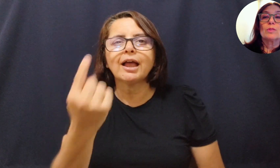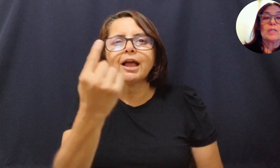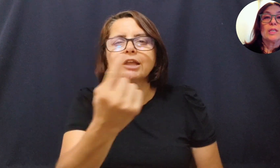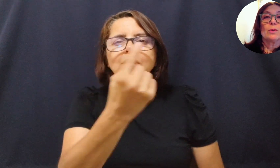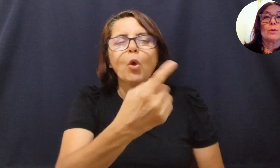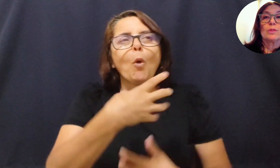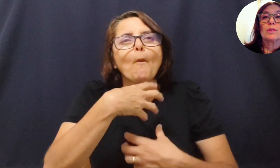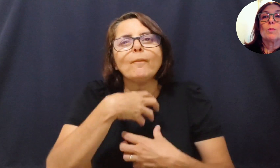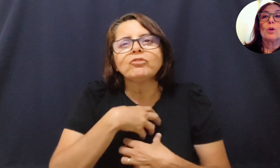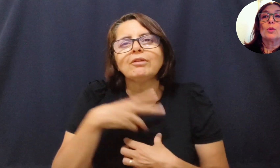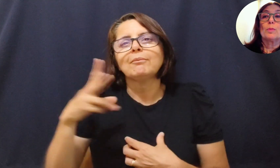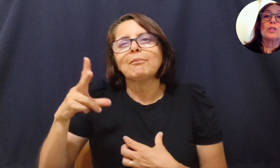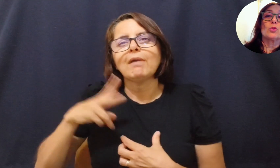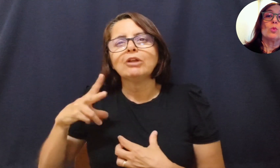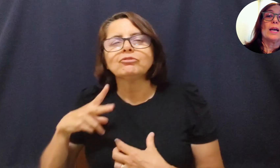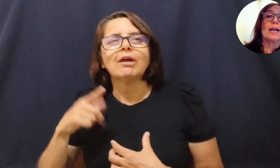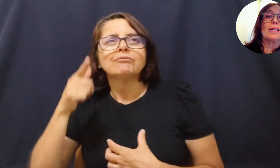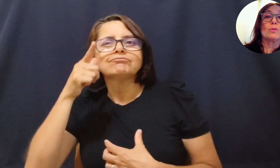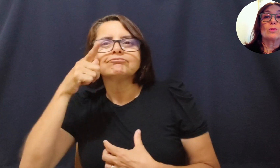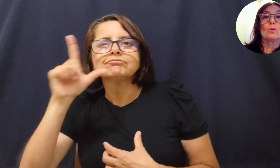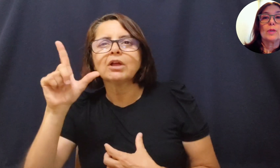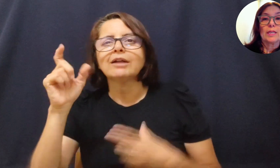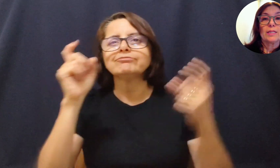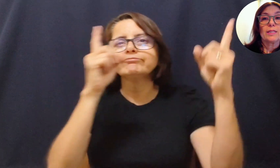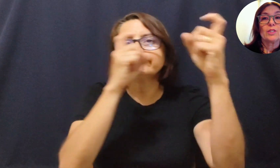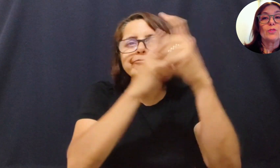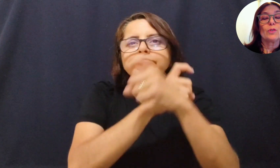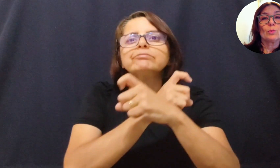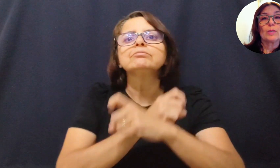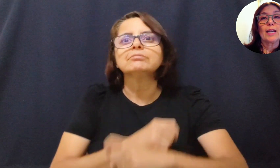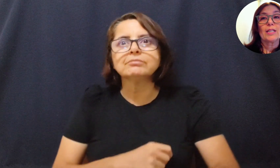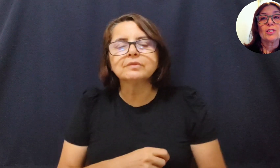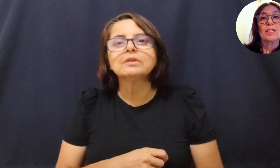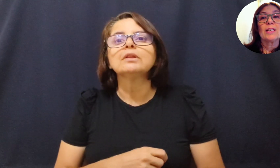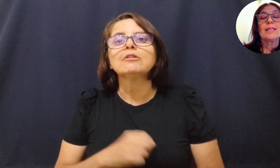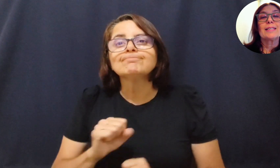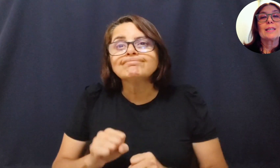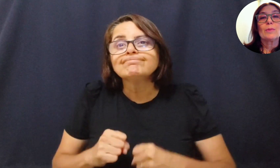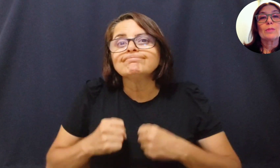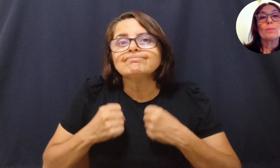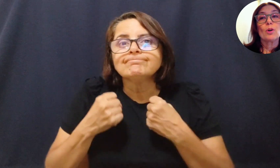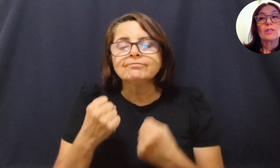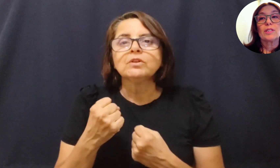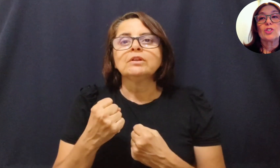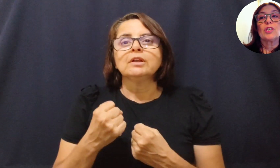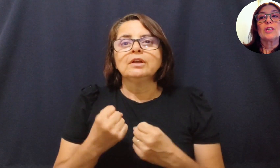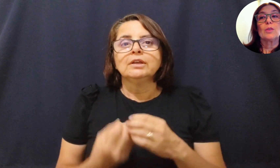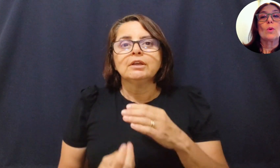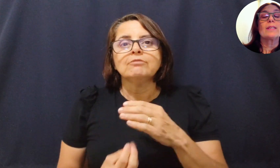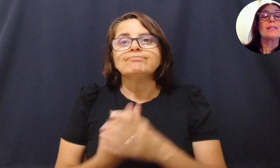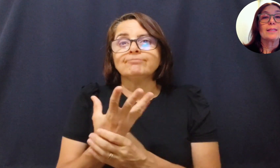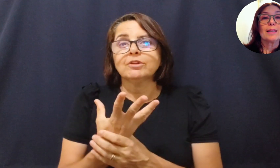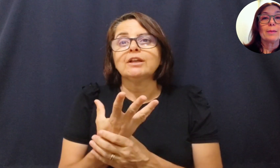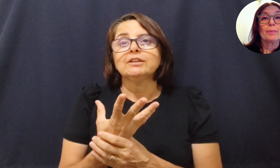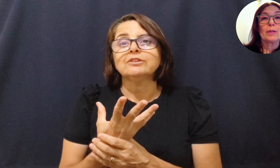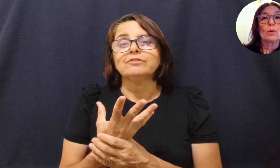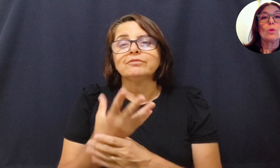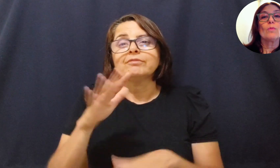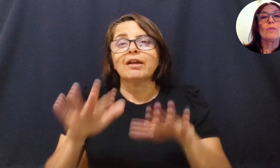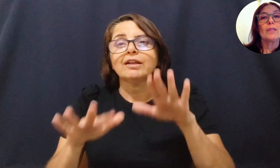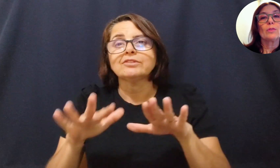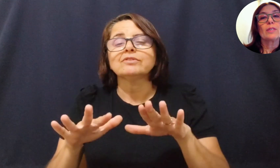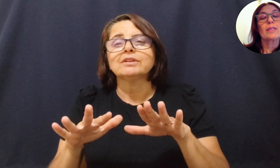traz consigo, seu modo particular, suas conquistas e dificuldades, são expostas, gerando quase